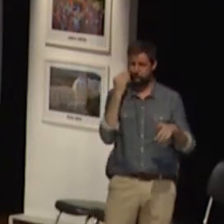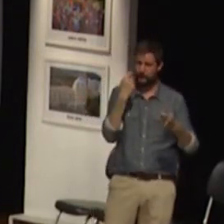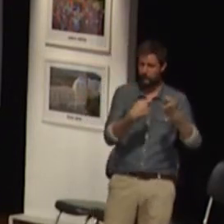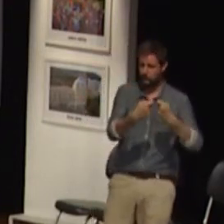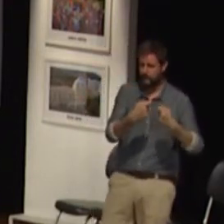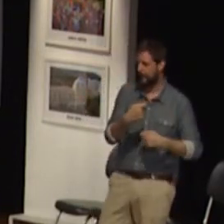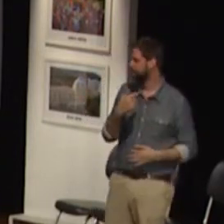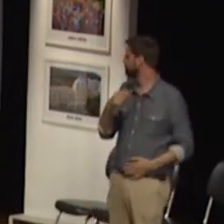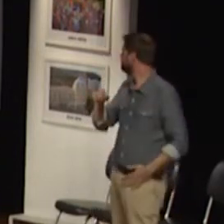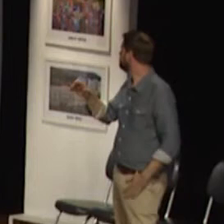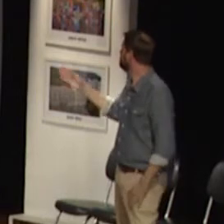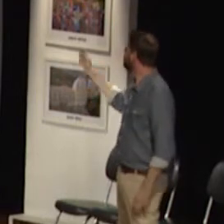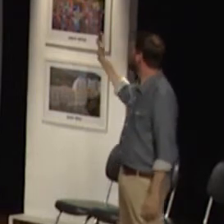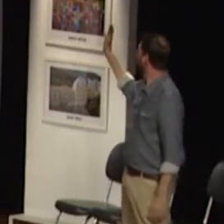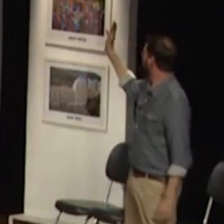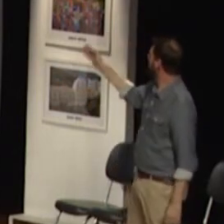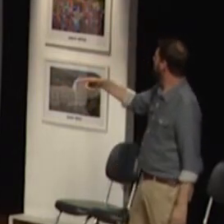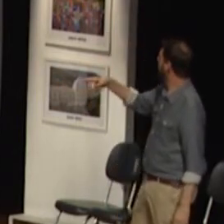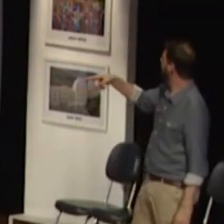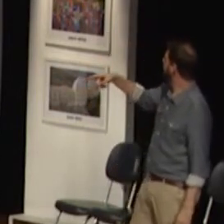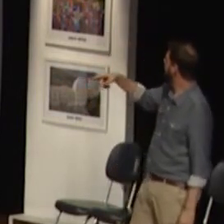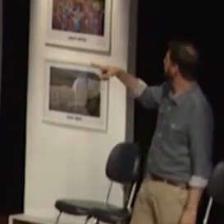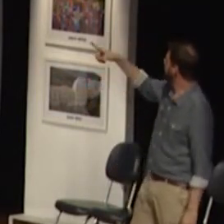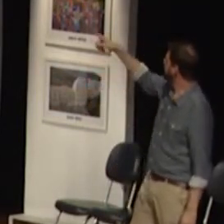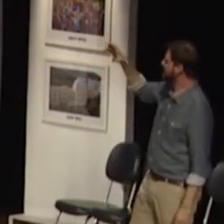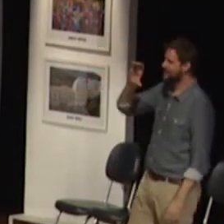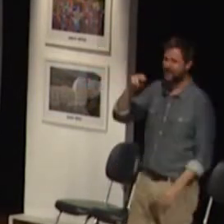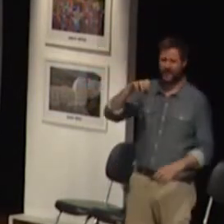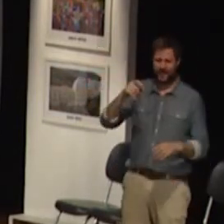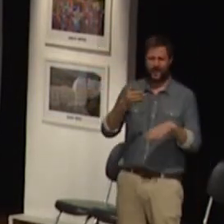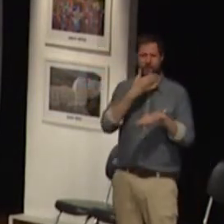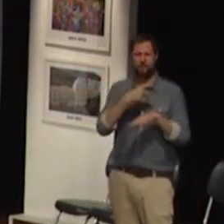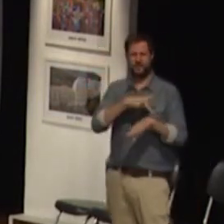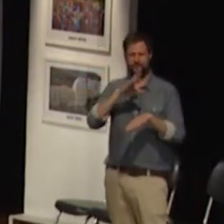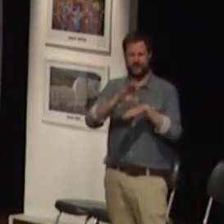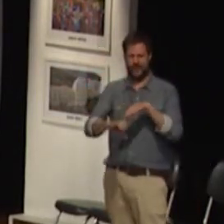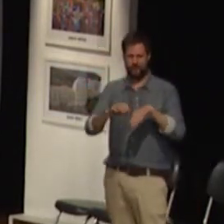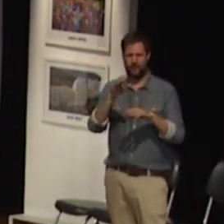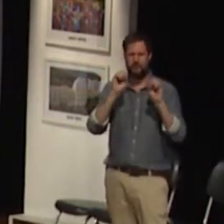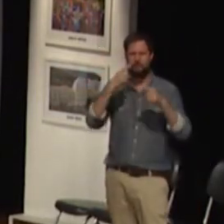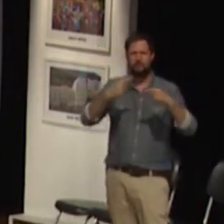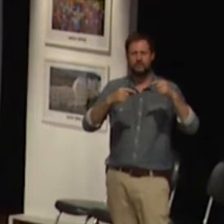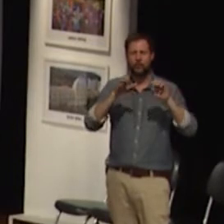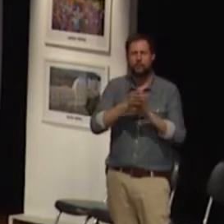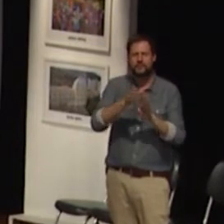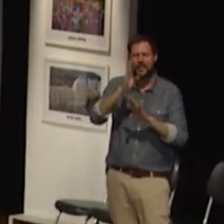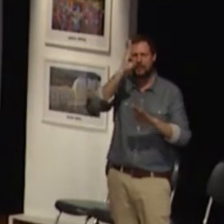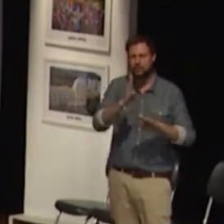uma substituta para a gente estar dialogando essa negociação, né? O presidente